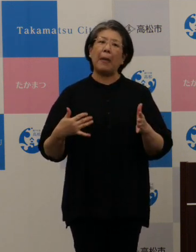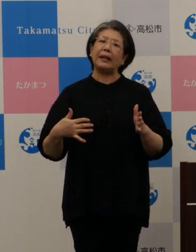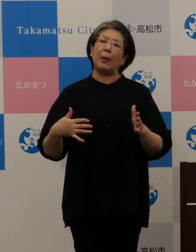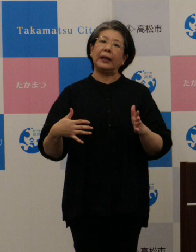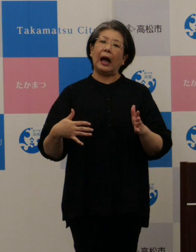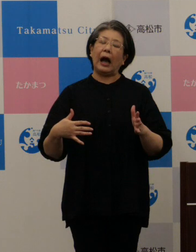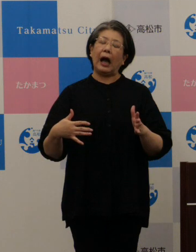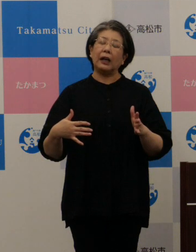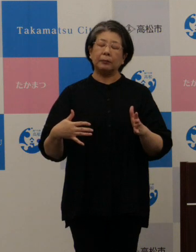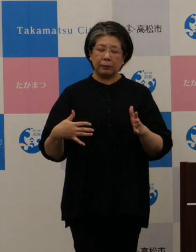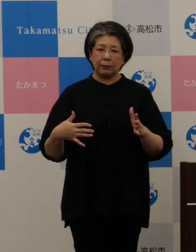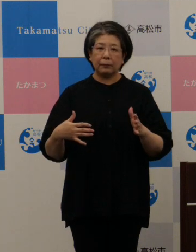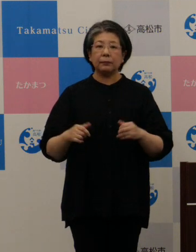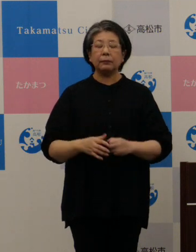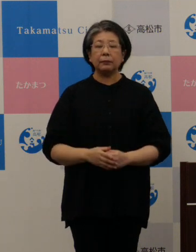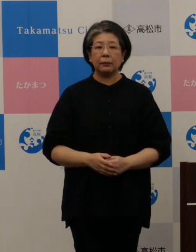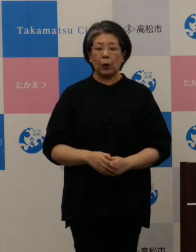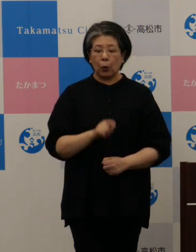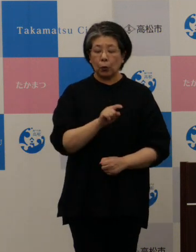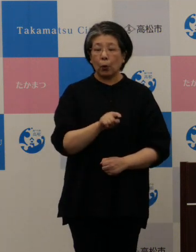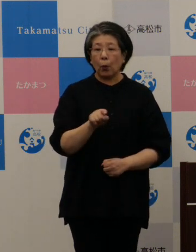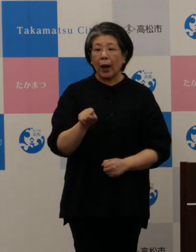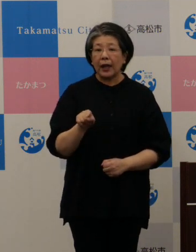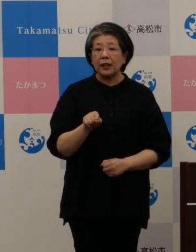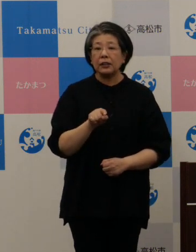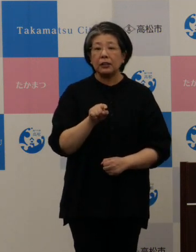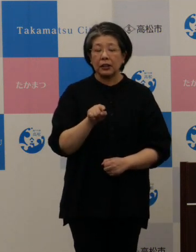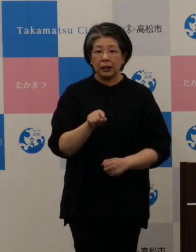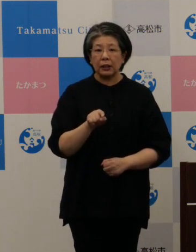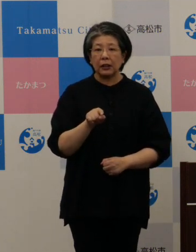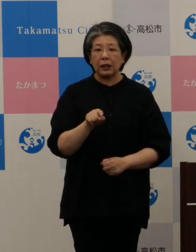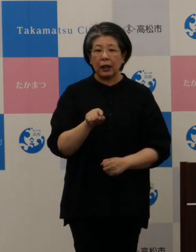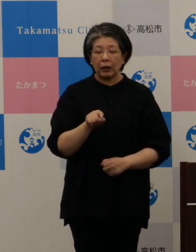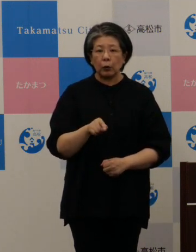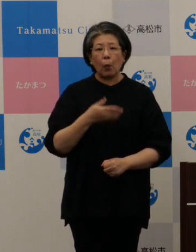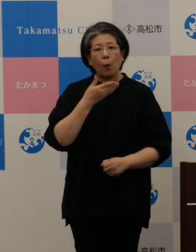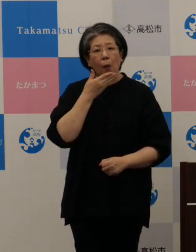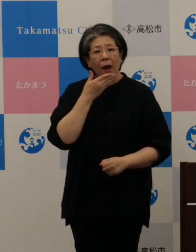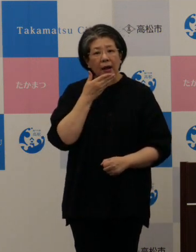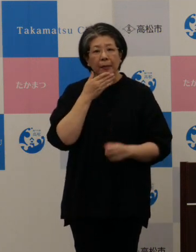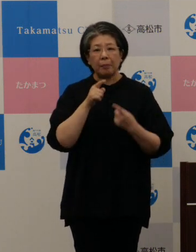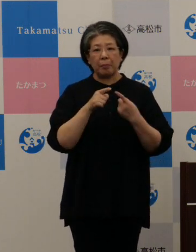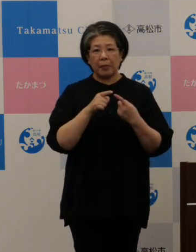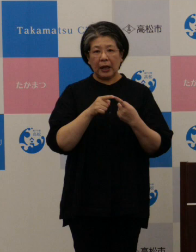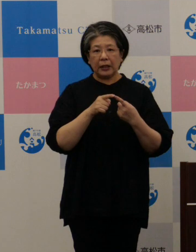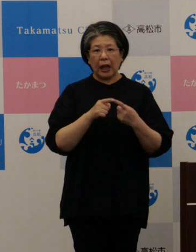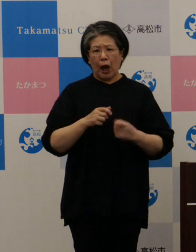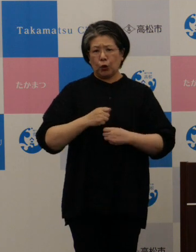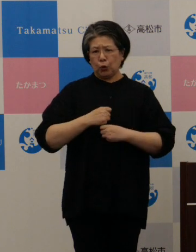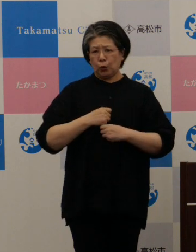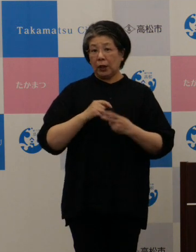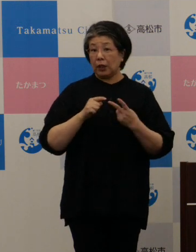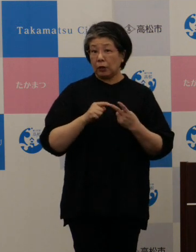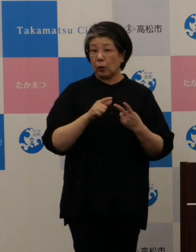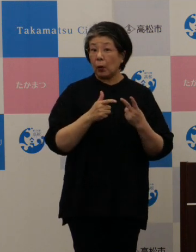ところはあろうかなと思っております。その辺につきましてはマイナンバーの利便性あるいは注意点等